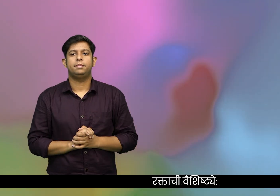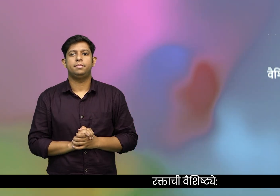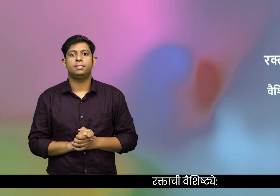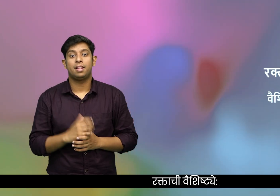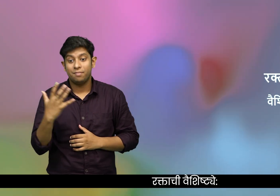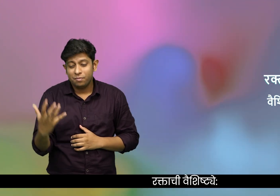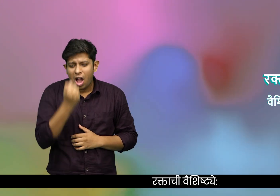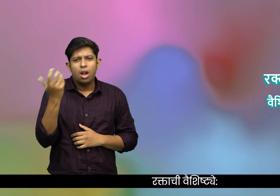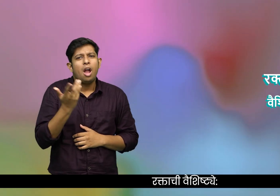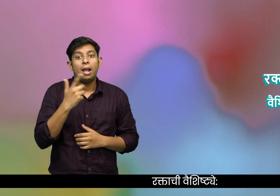रक्ताची वैशिष्ट्ये.